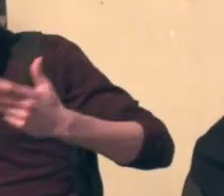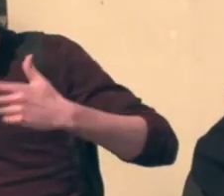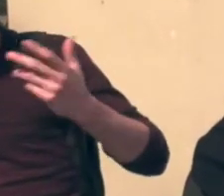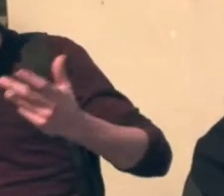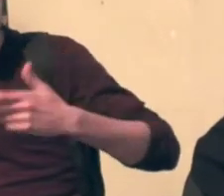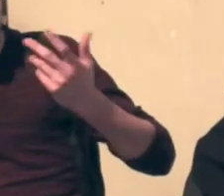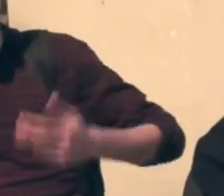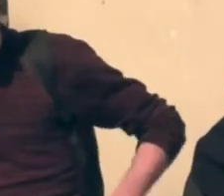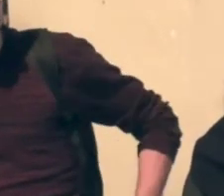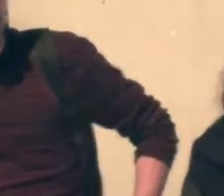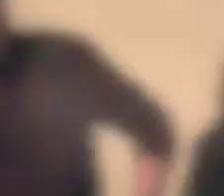histoires de psychiatrie, tout ça.